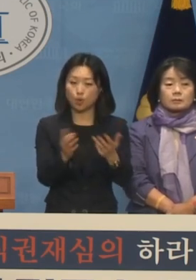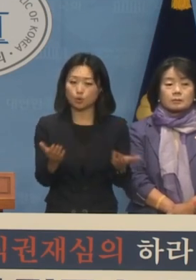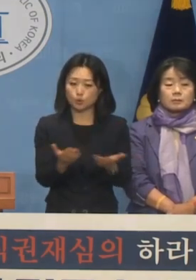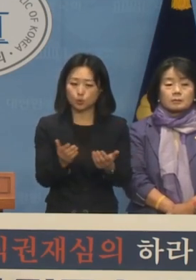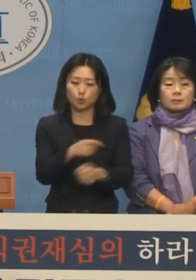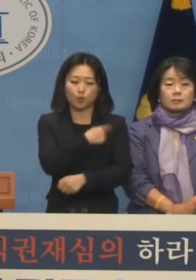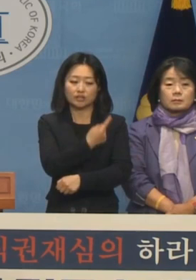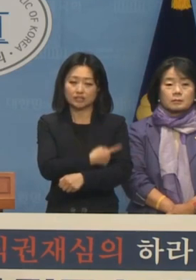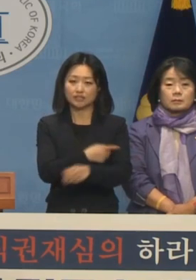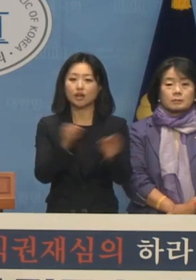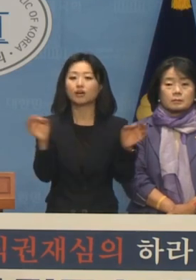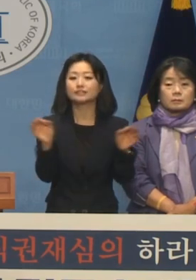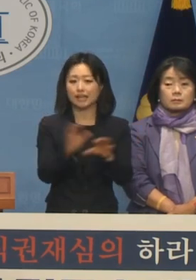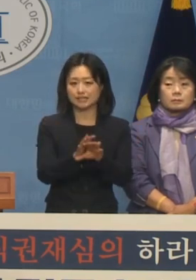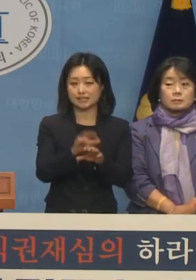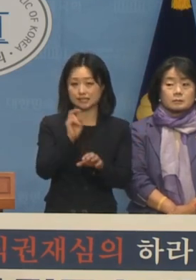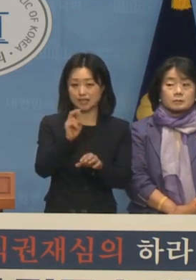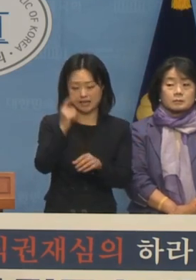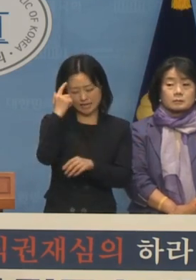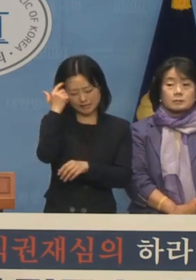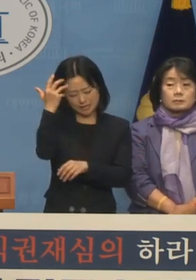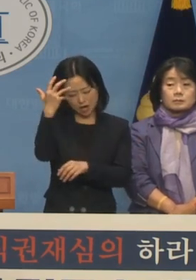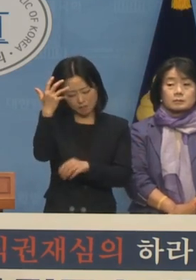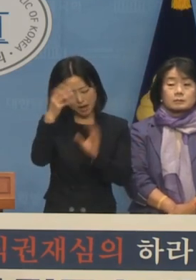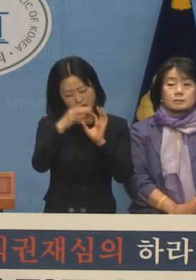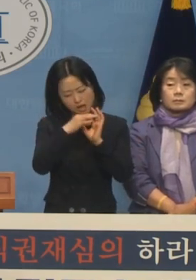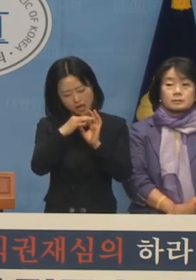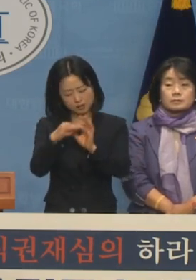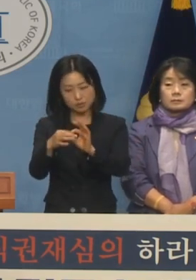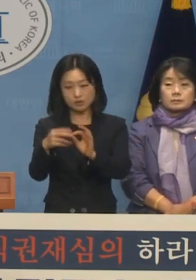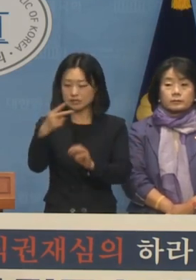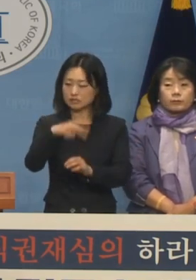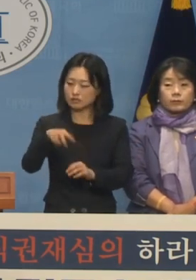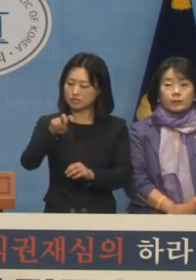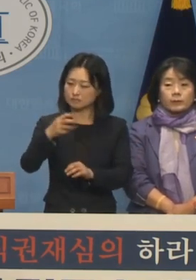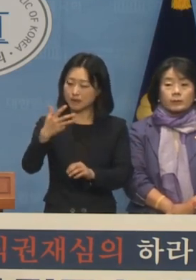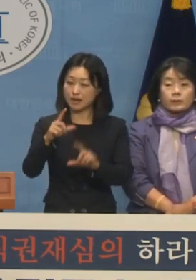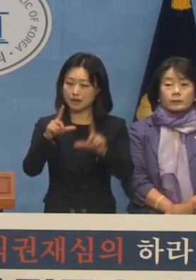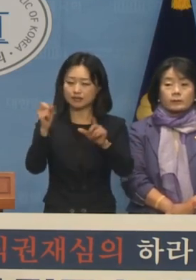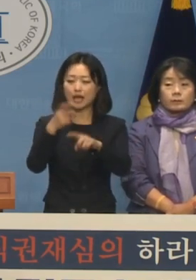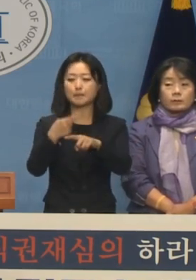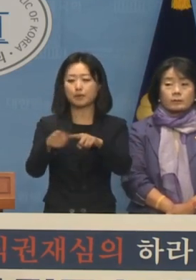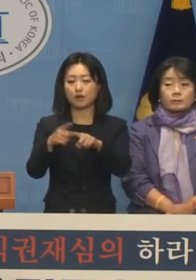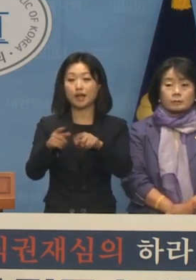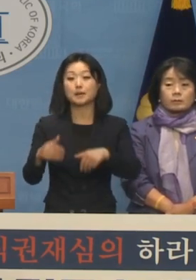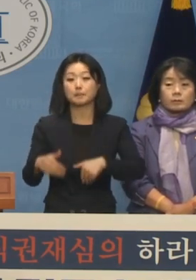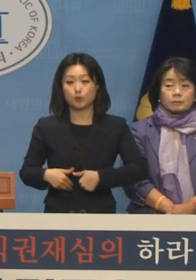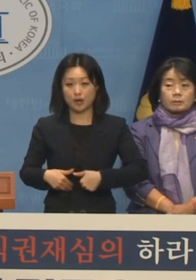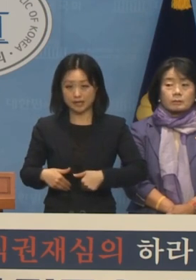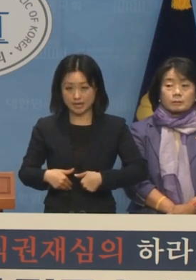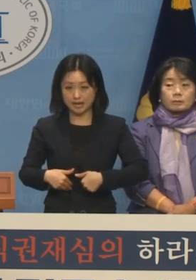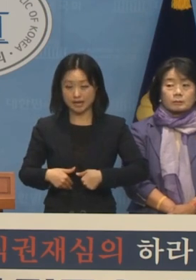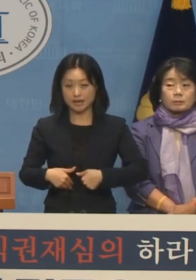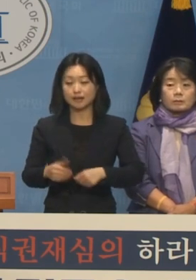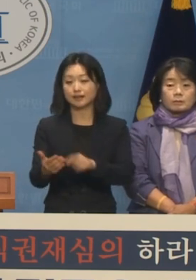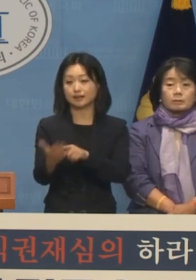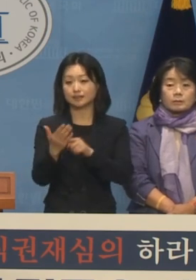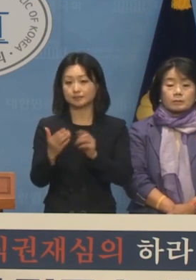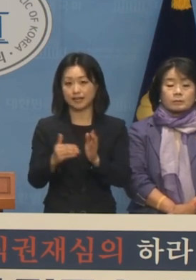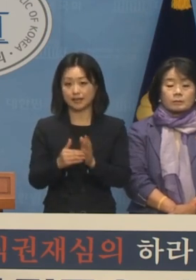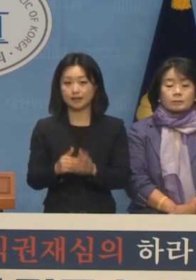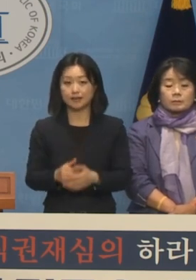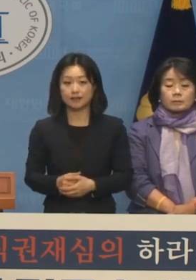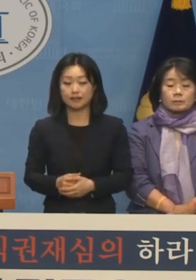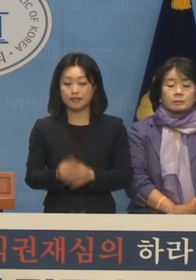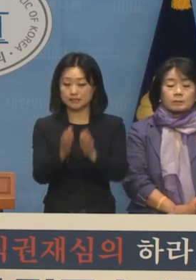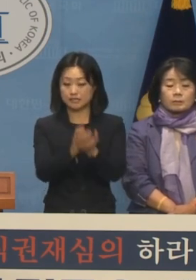상실될 것으로 예상되어 트라우마 지속 여부는 2028년 재평가가 필요하다는 감정 결과를 낸 바도 있습니다.